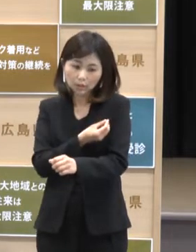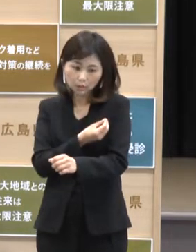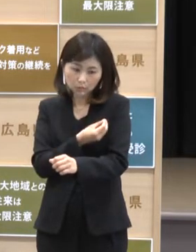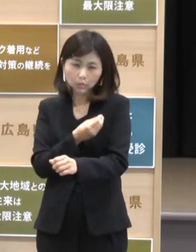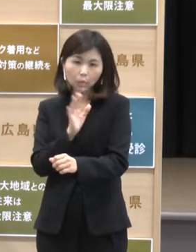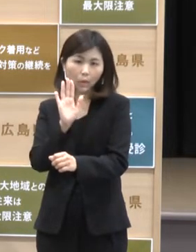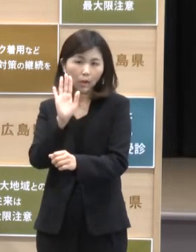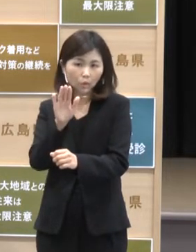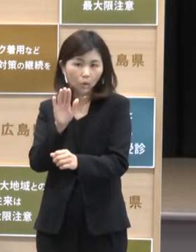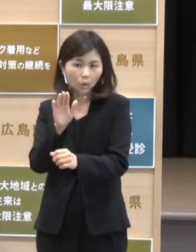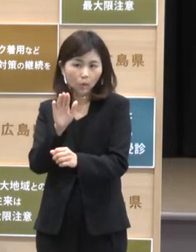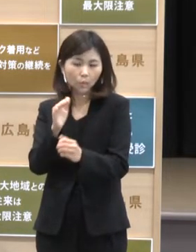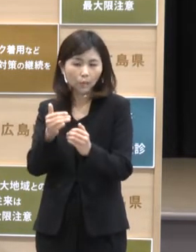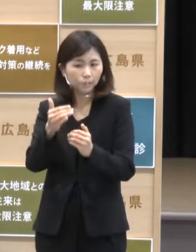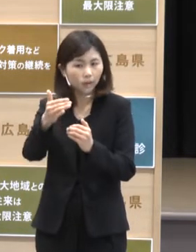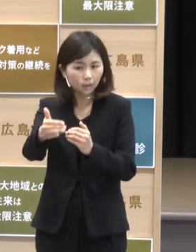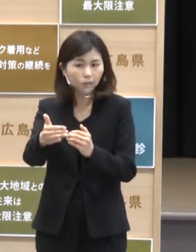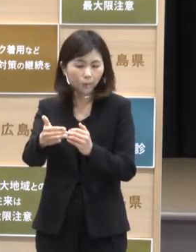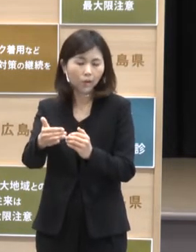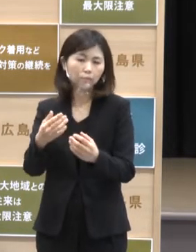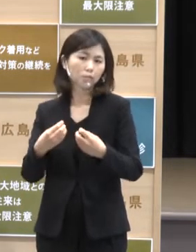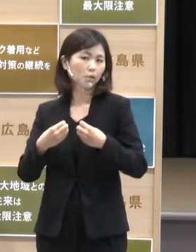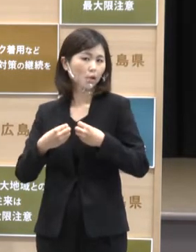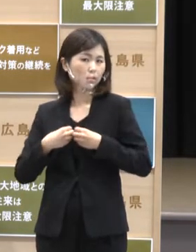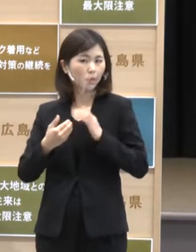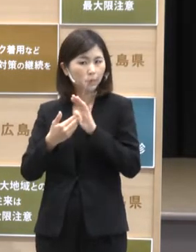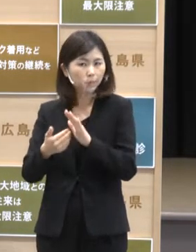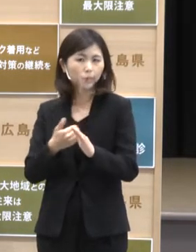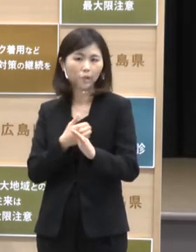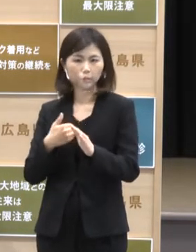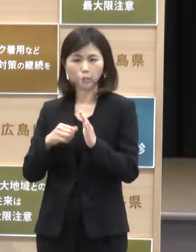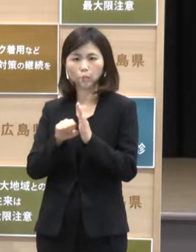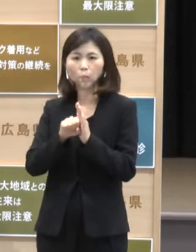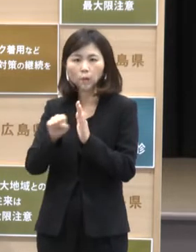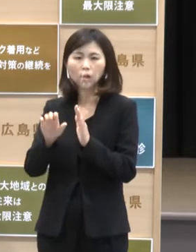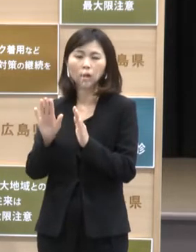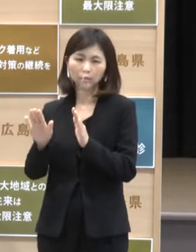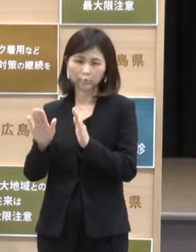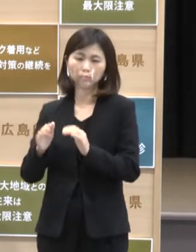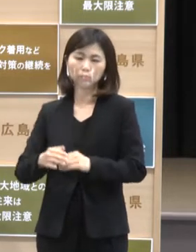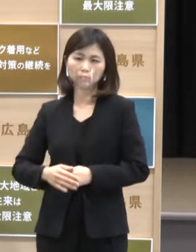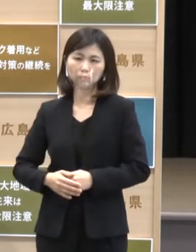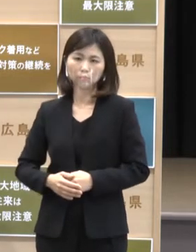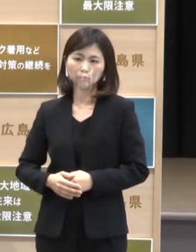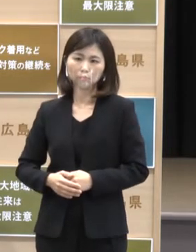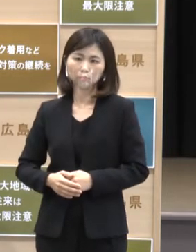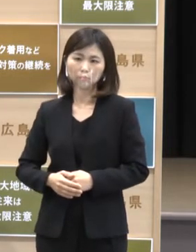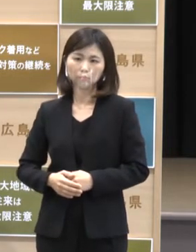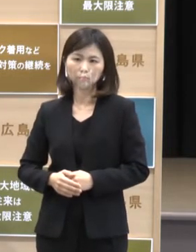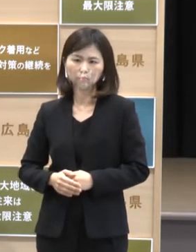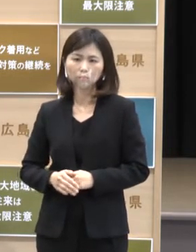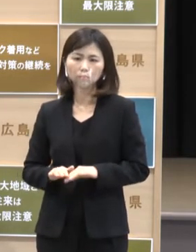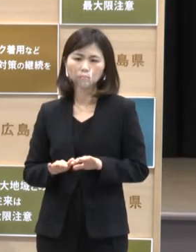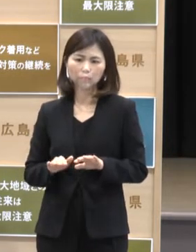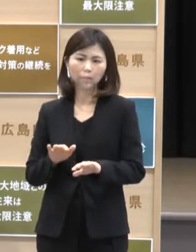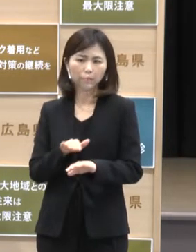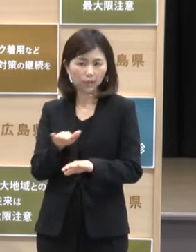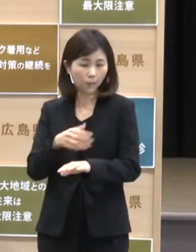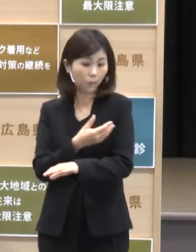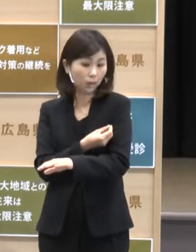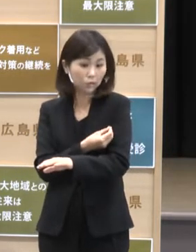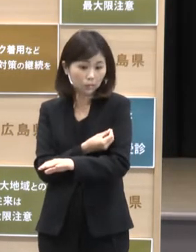染しないという効果もありますので、今これだけまだそうはいっても感染レベルが高い中